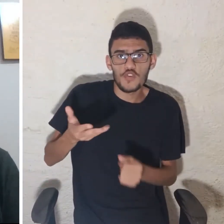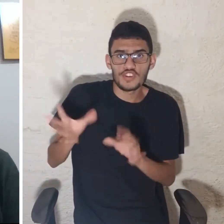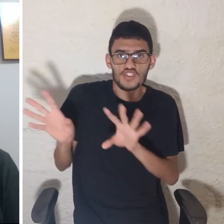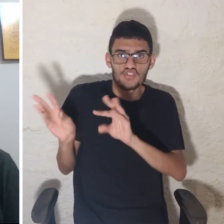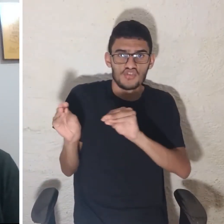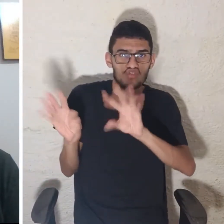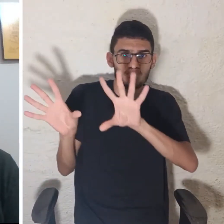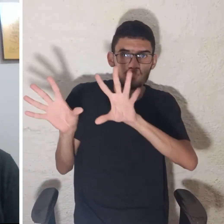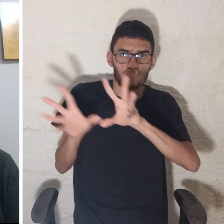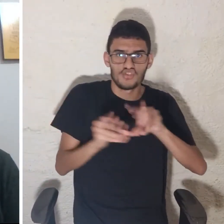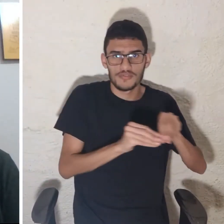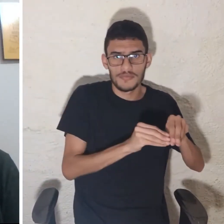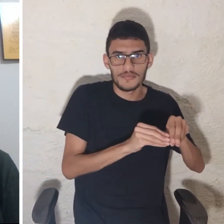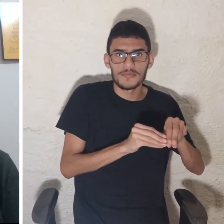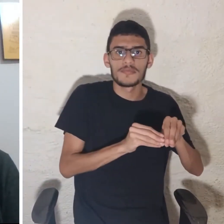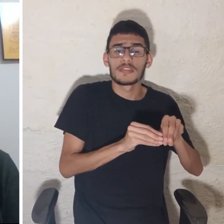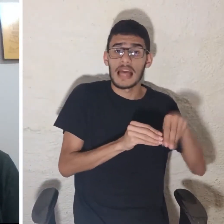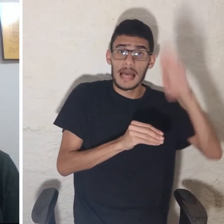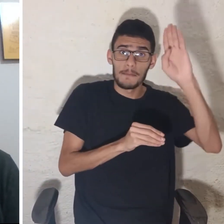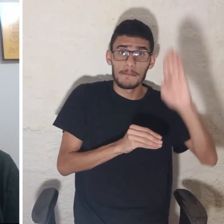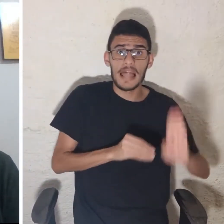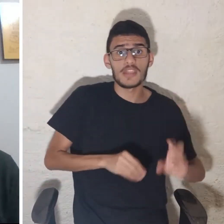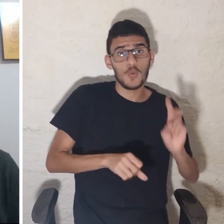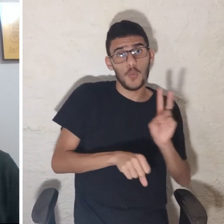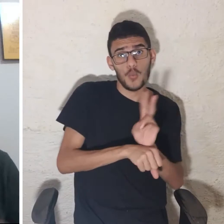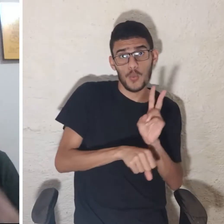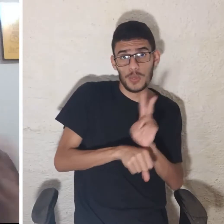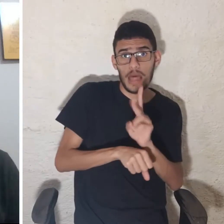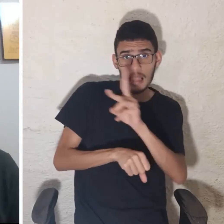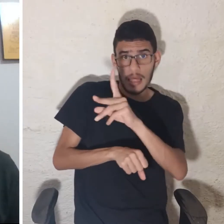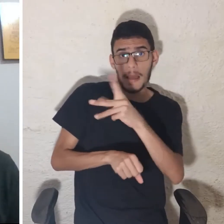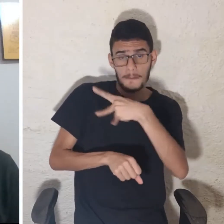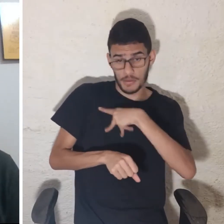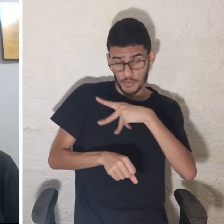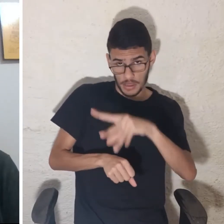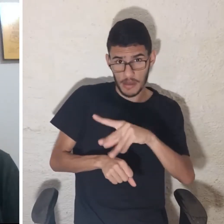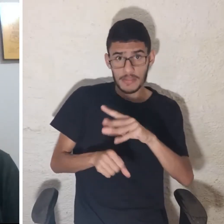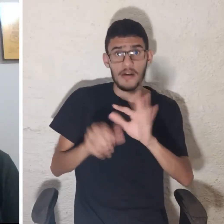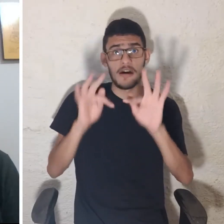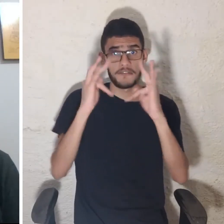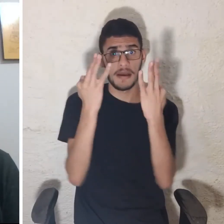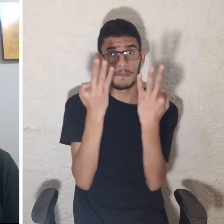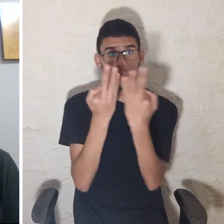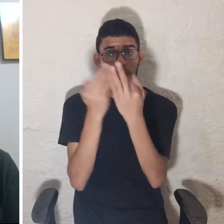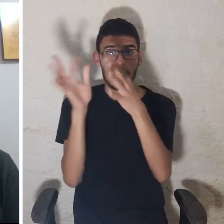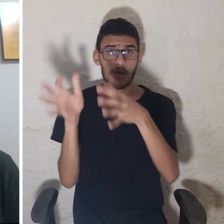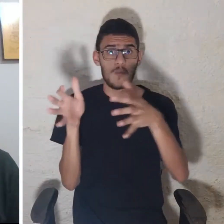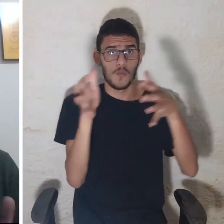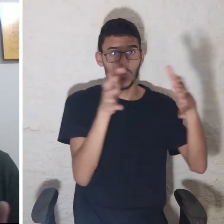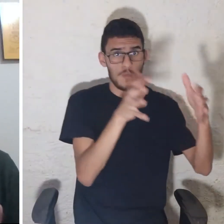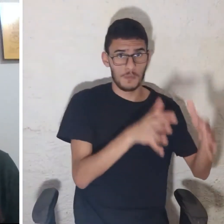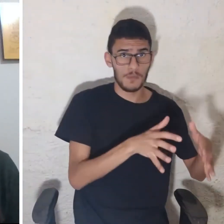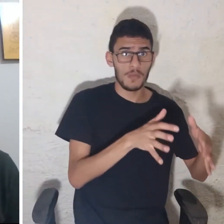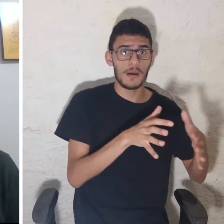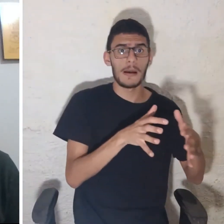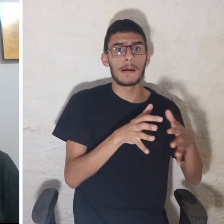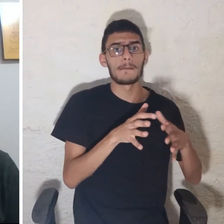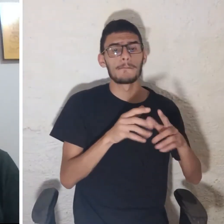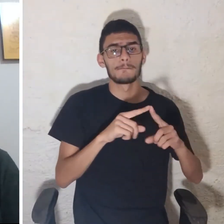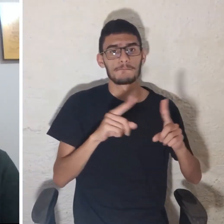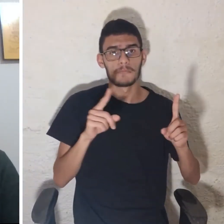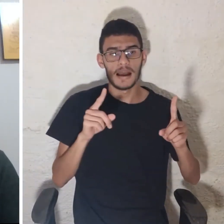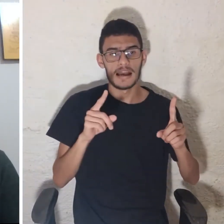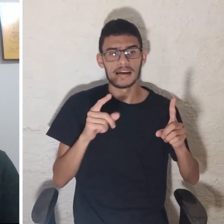Brasil e governar o Império Português a partir daqui, né? Então eles vieram para cá, né? Como, né,